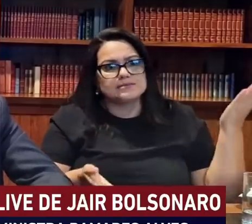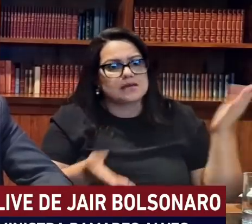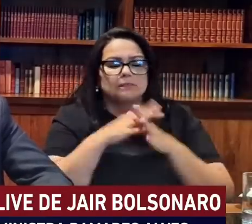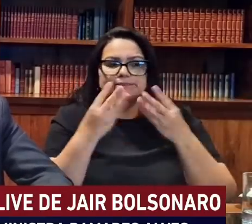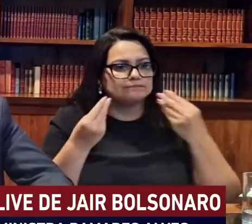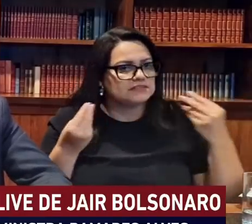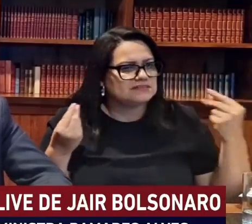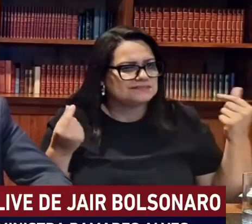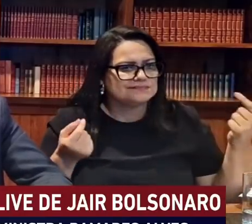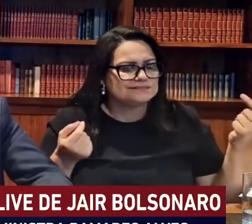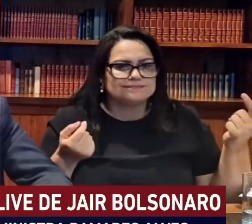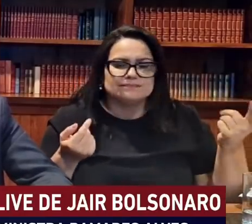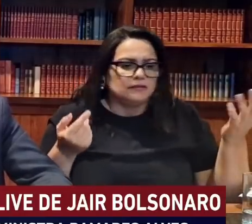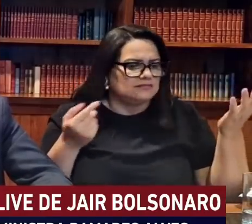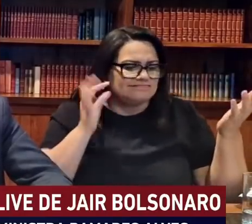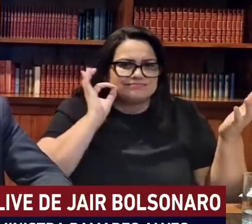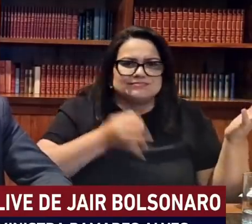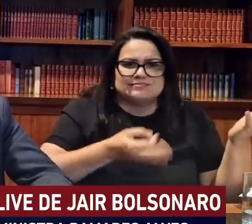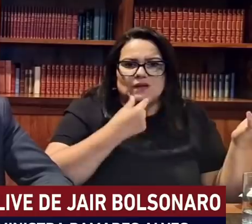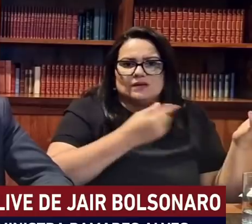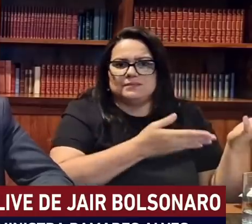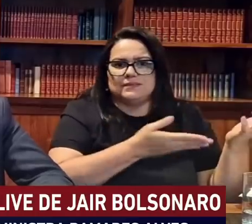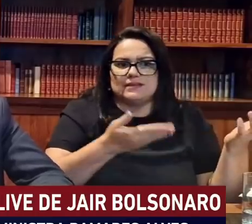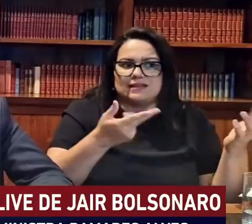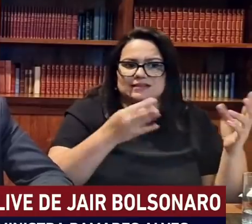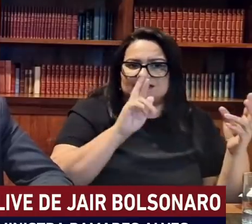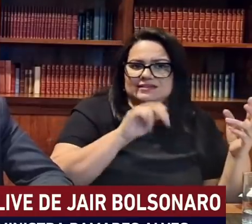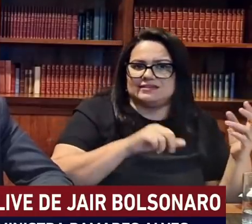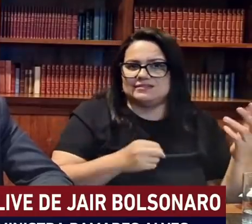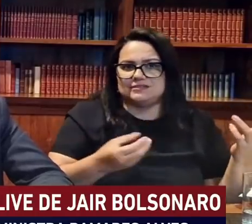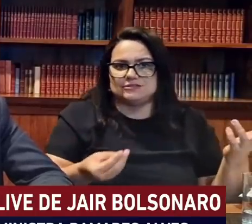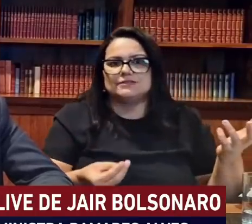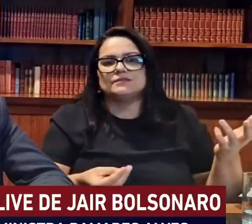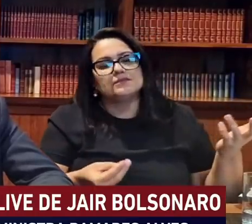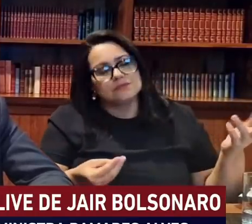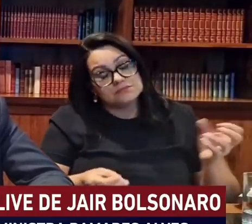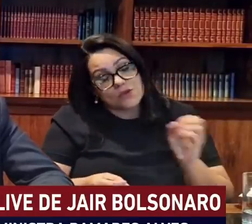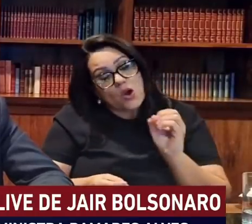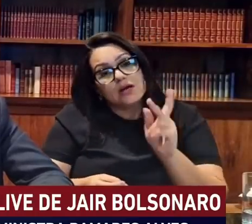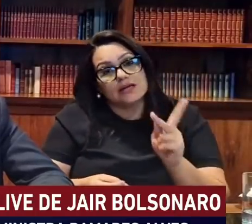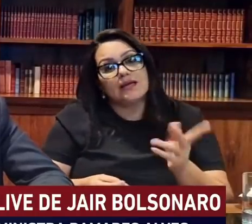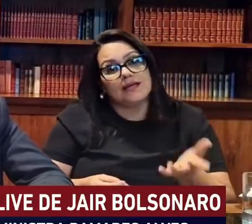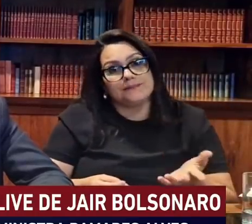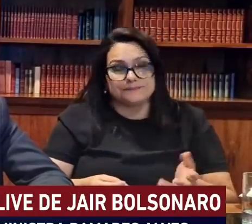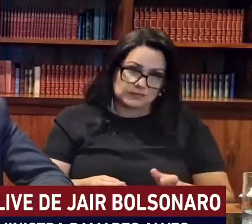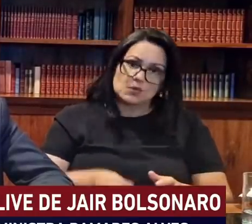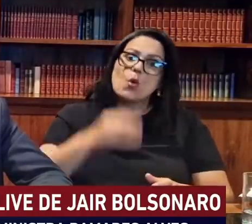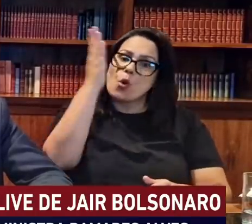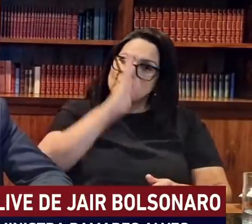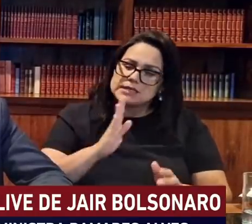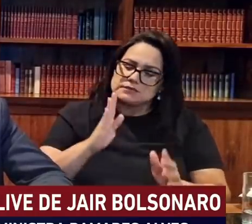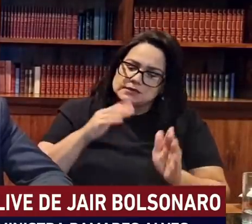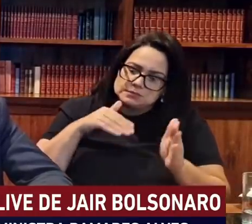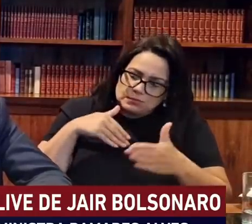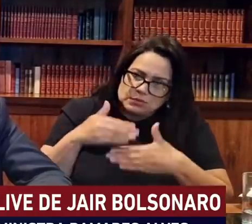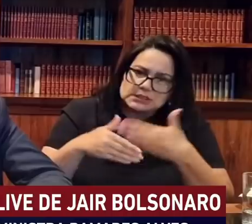esporte. Tá certo? Com certeza. É, tudo bem. Vai. O Brasil vai mudando, o mundo vai